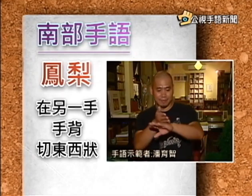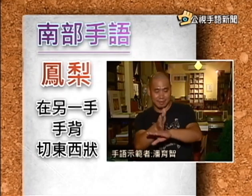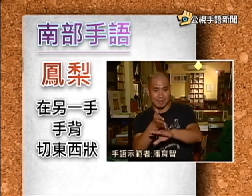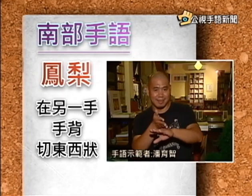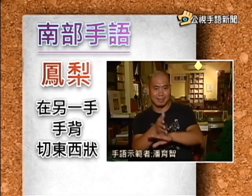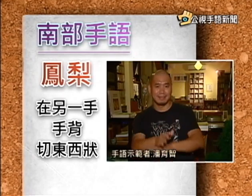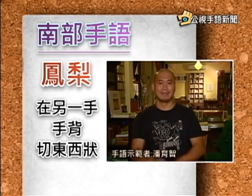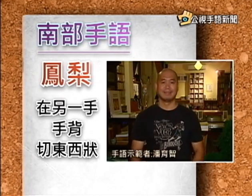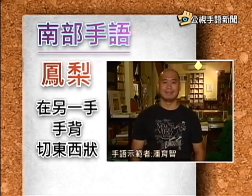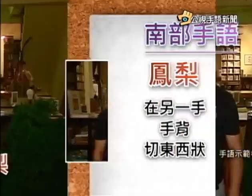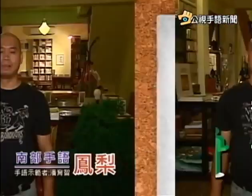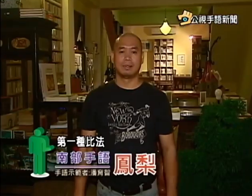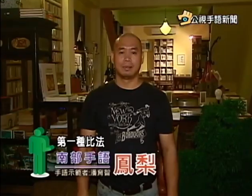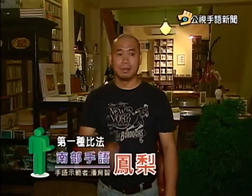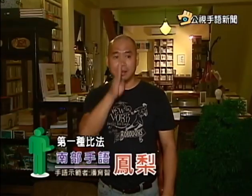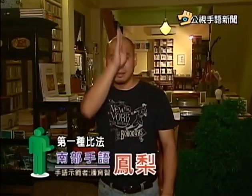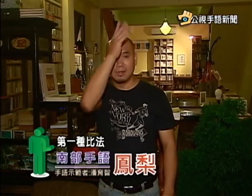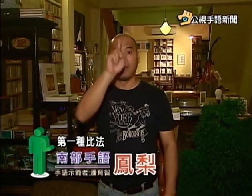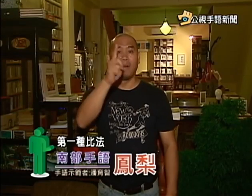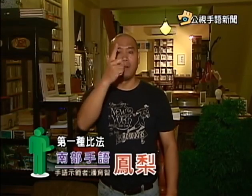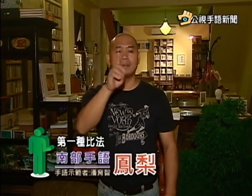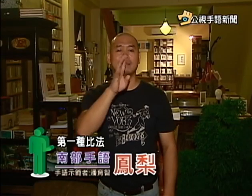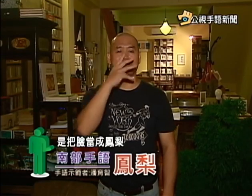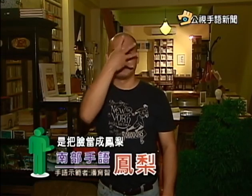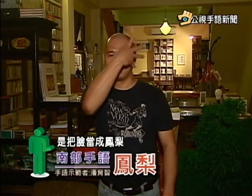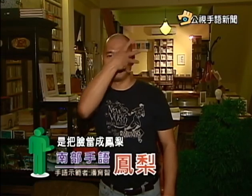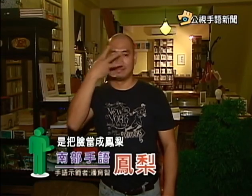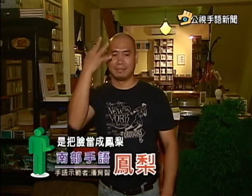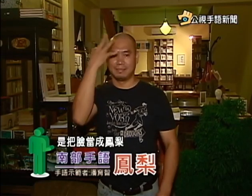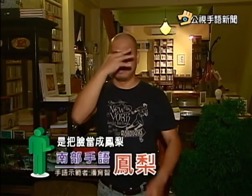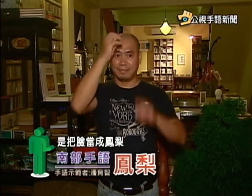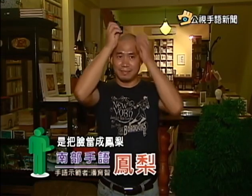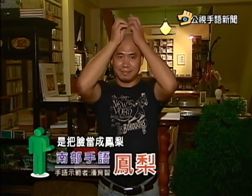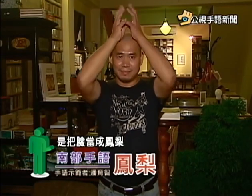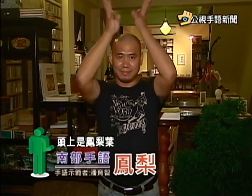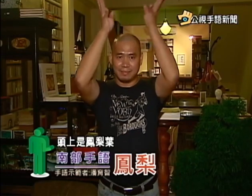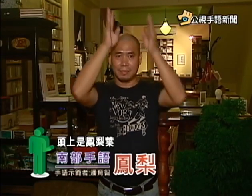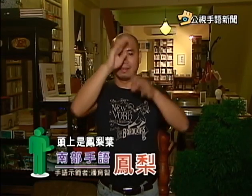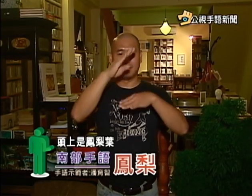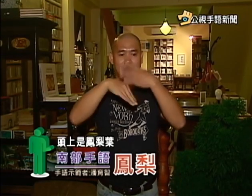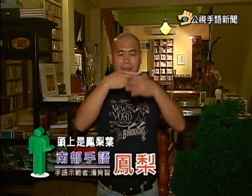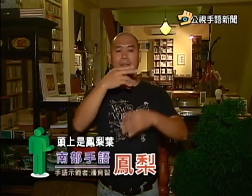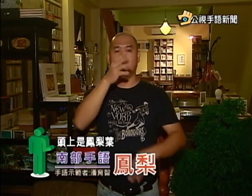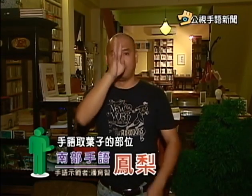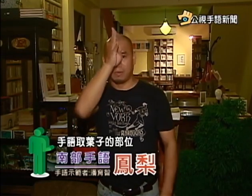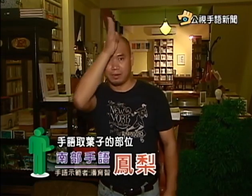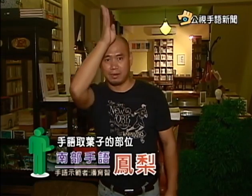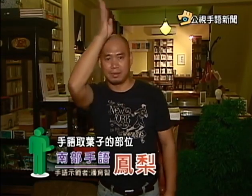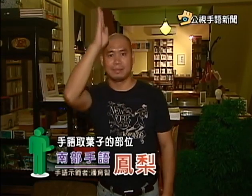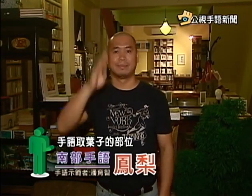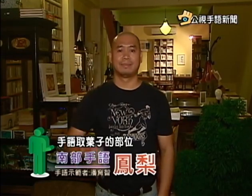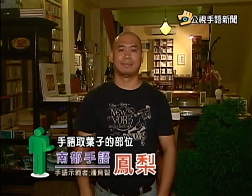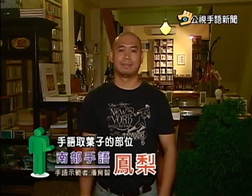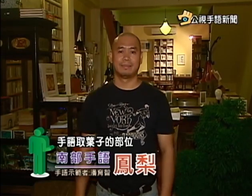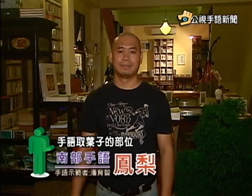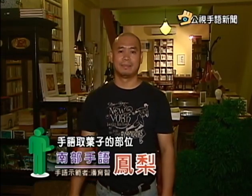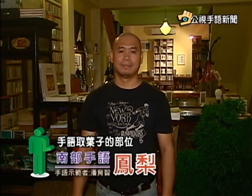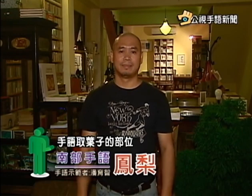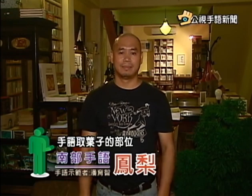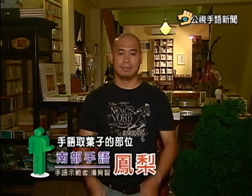子。第一种笔法是把脸当成凤梨，头上是凤梨叶，手语取叶子的部位。第二